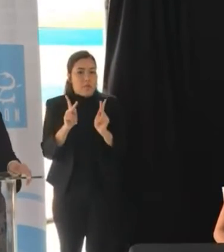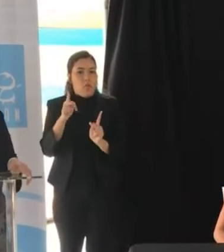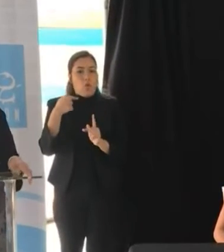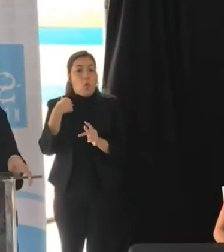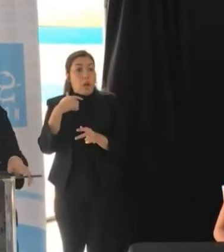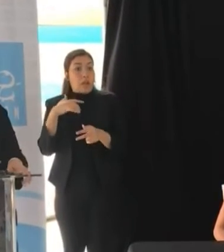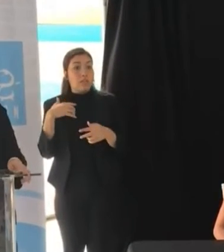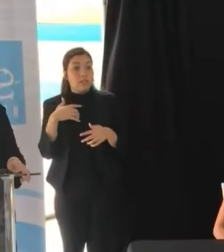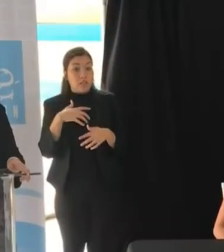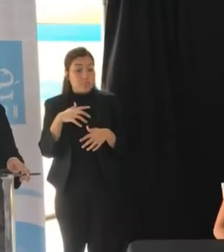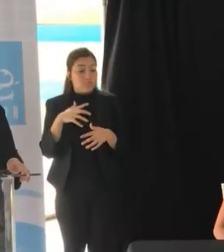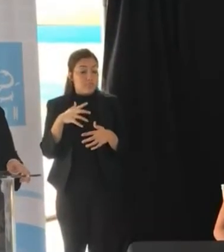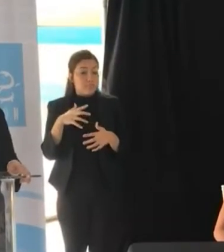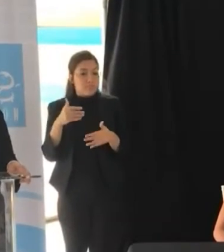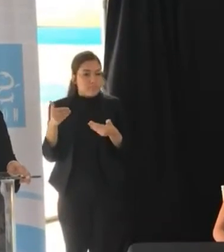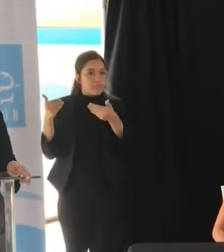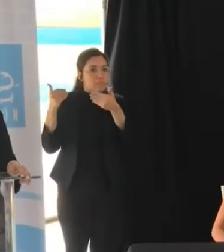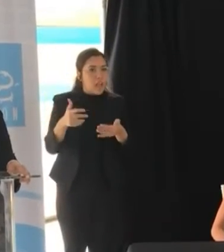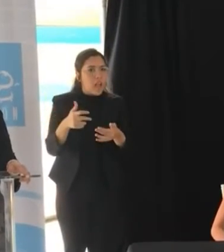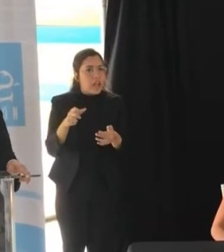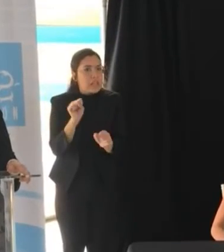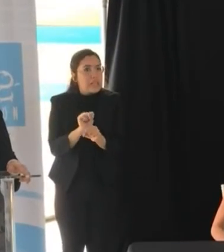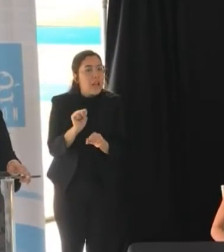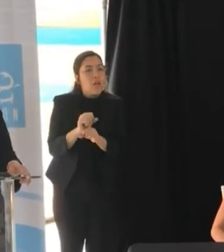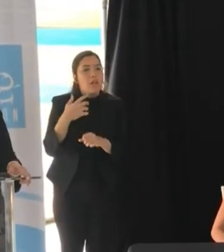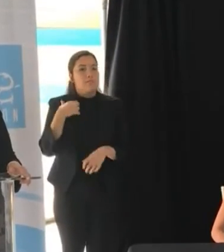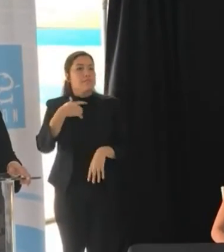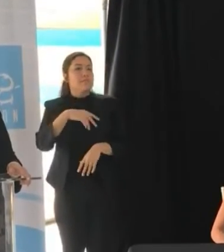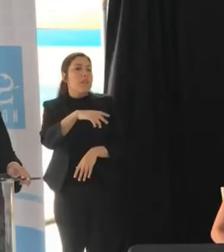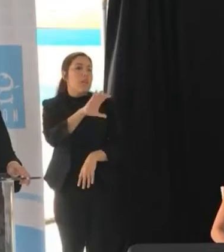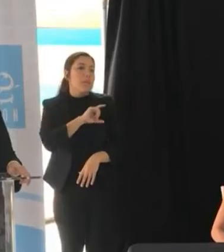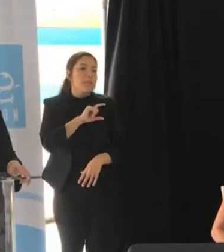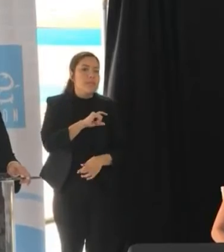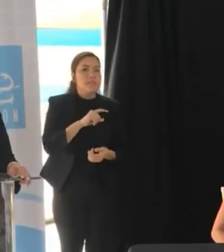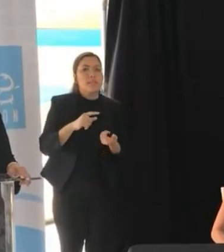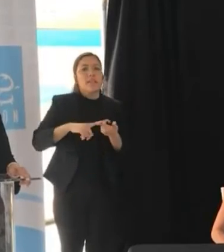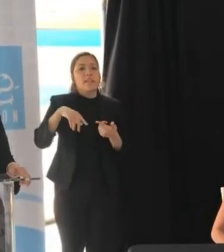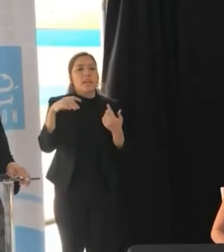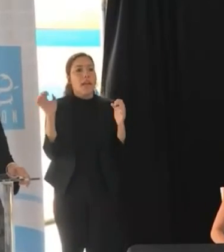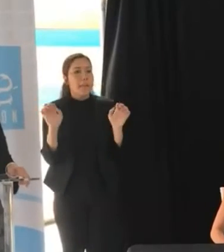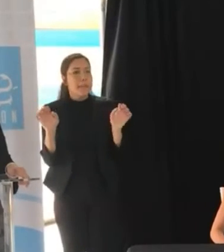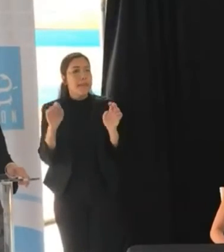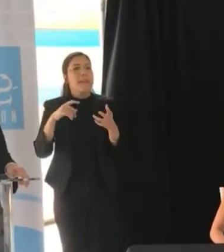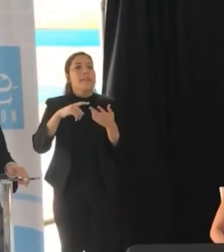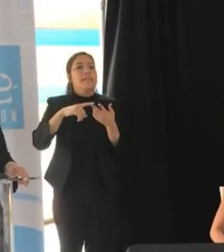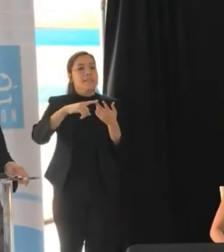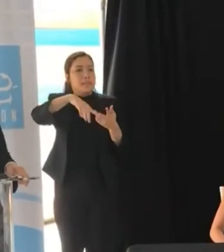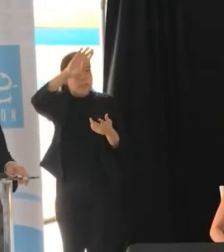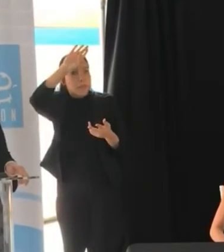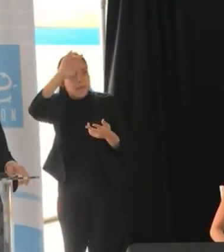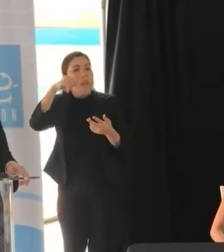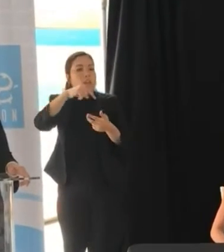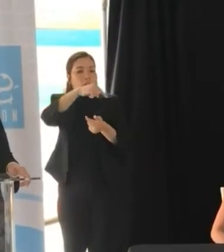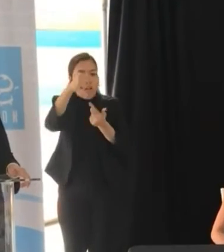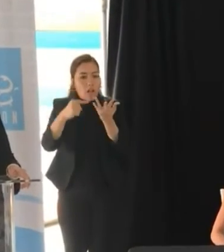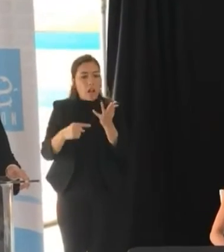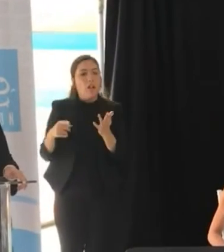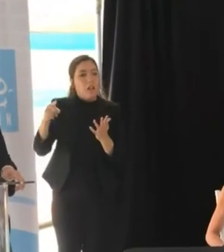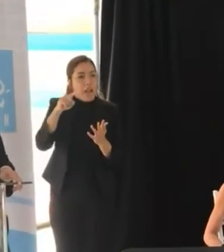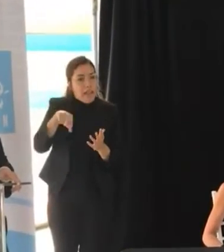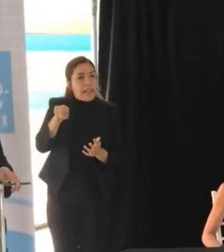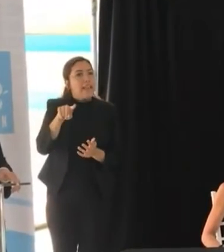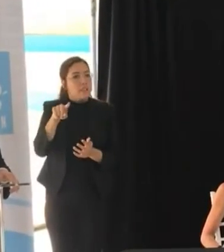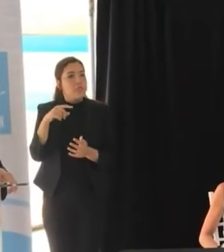bomberos, manejo de emergencias y otras profesiones u ocupaciones aliadas, y hemos iniciado el esfuerzo